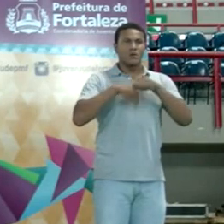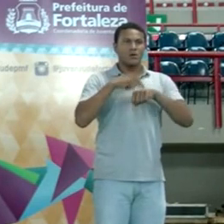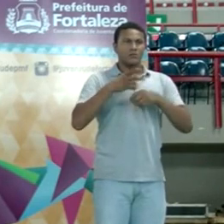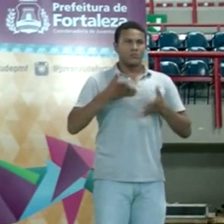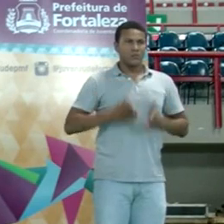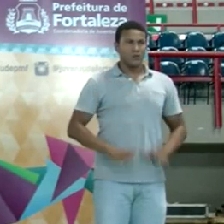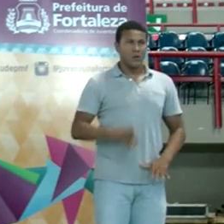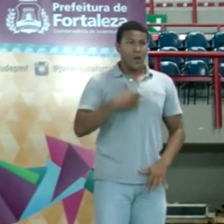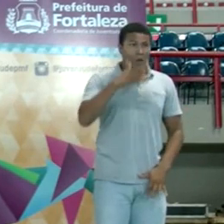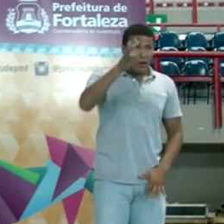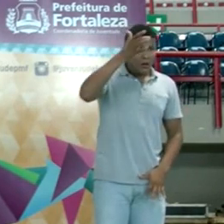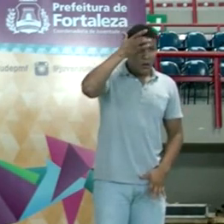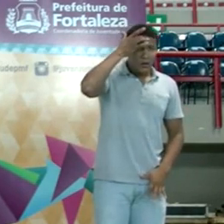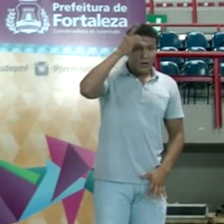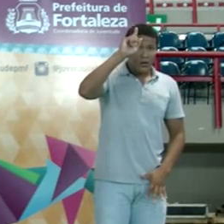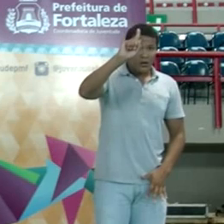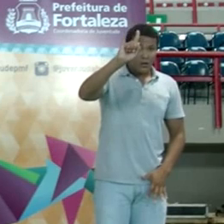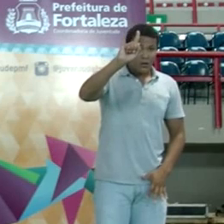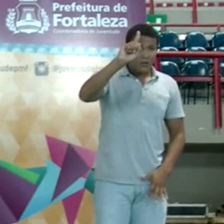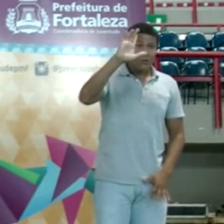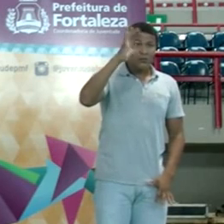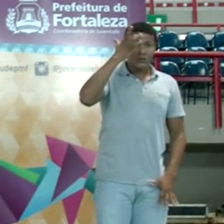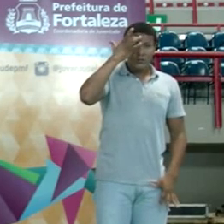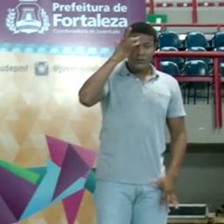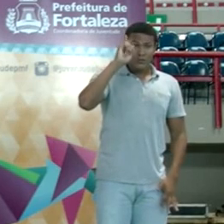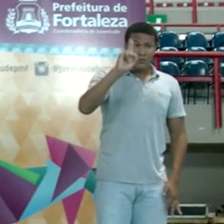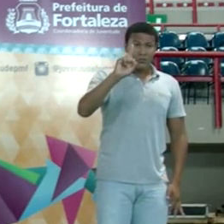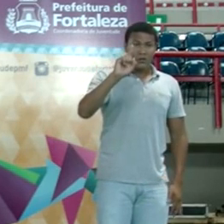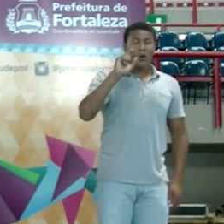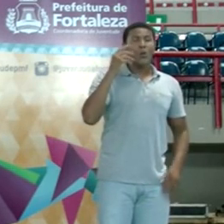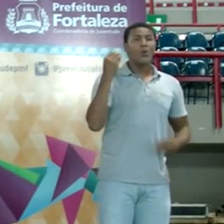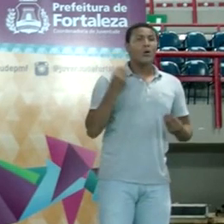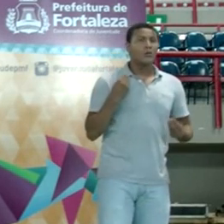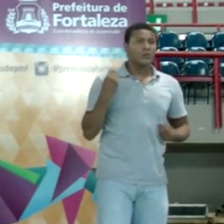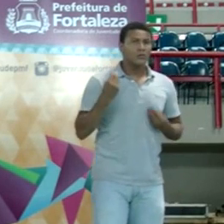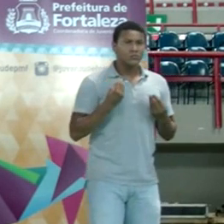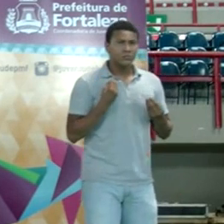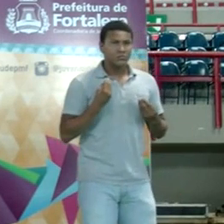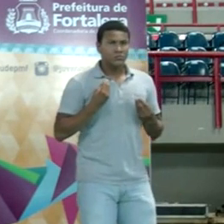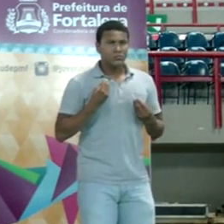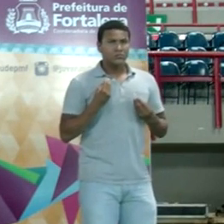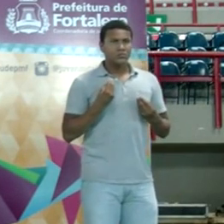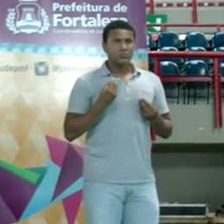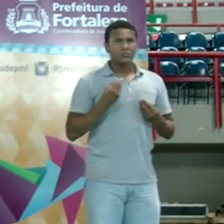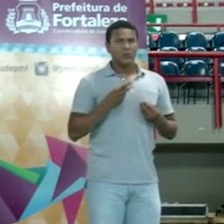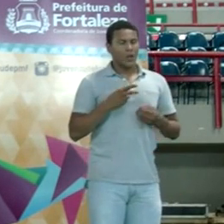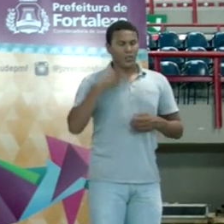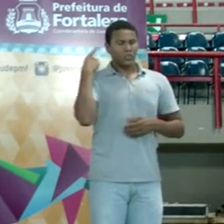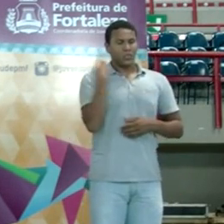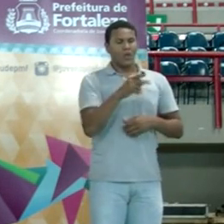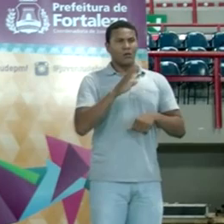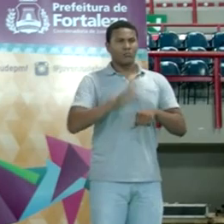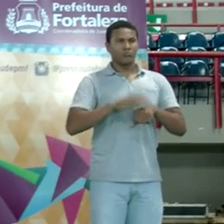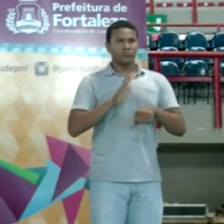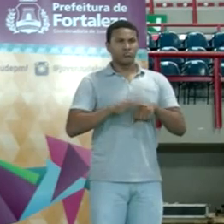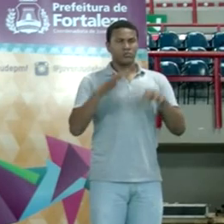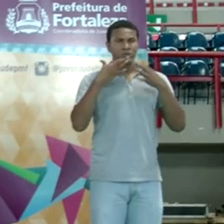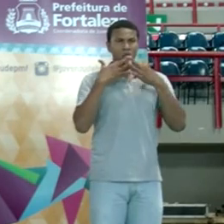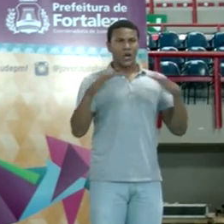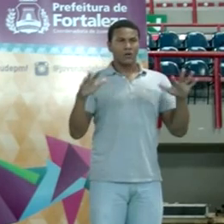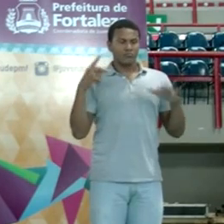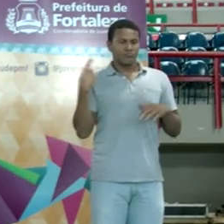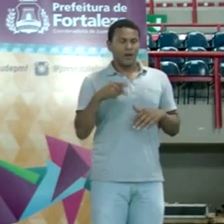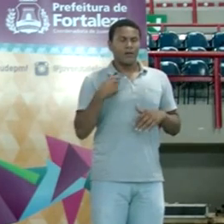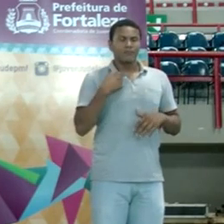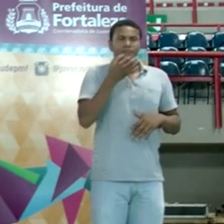guardem essa ideia na memória, de forma, digamos assim, por livre e espontânea vontade. Eles não podem